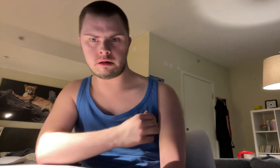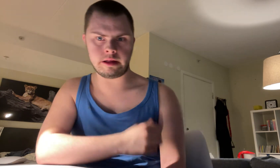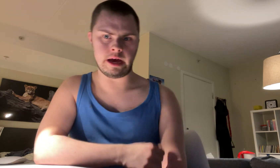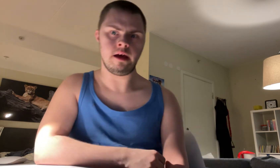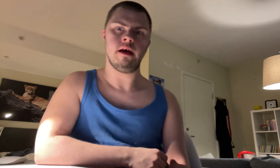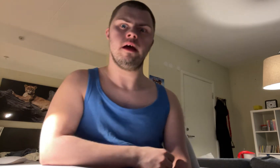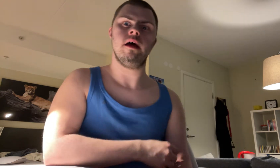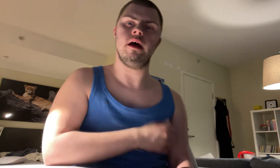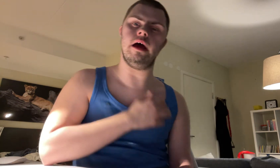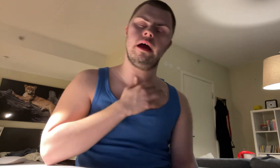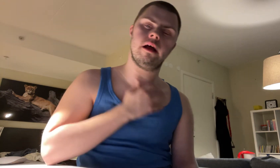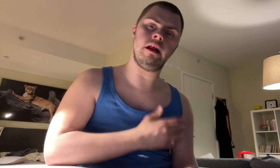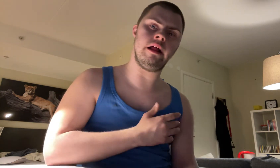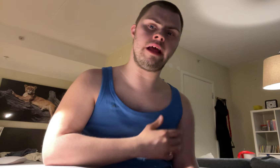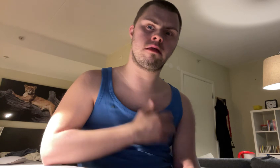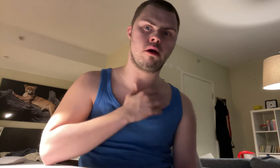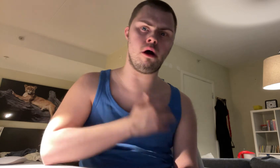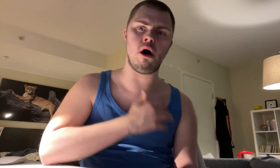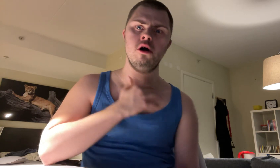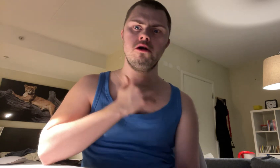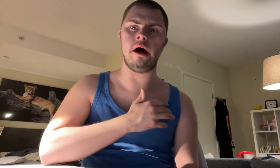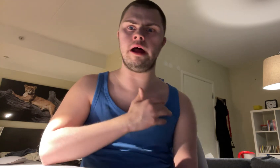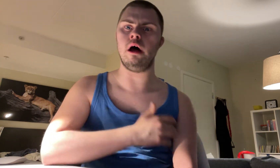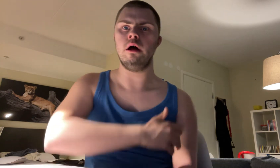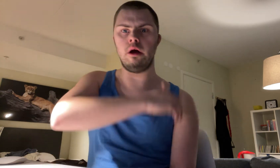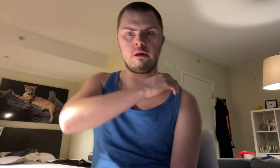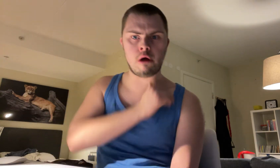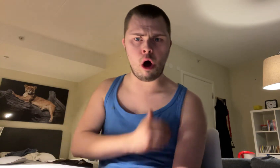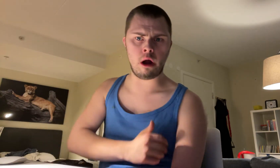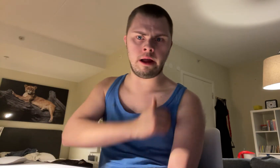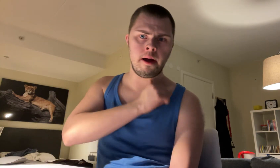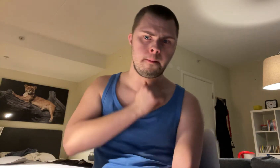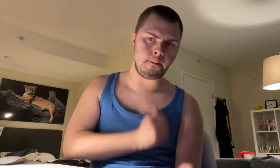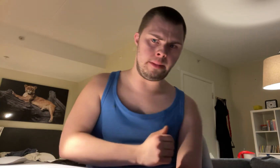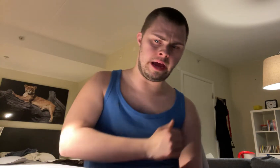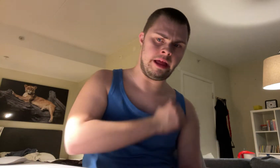det. Det skulle jag göra tal